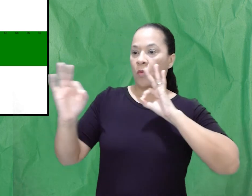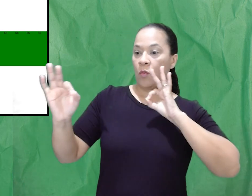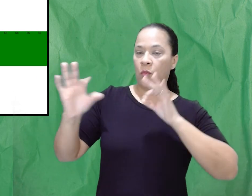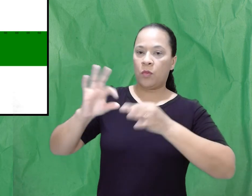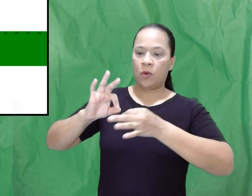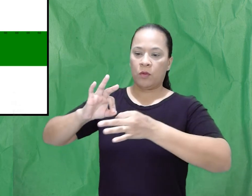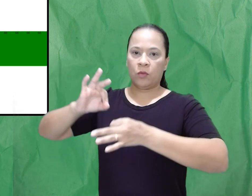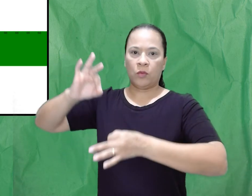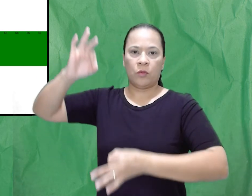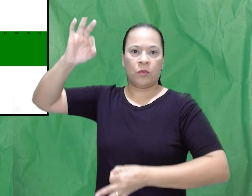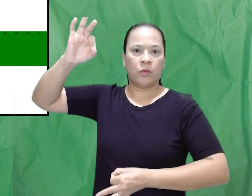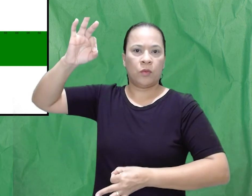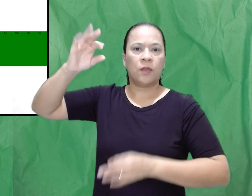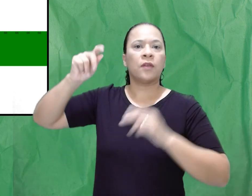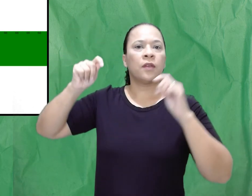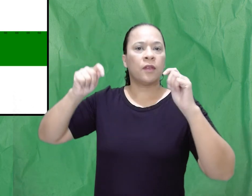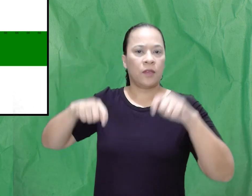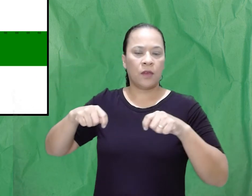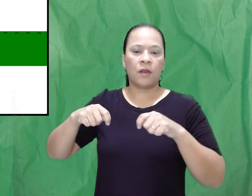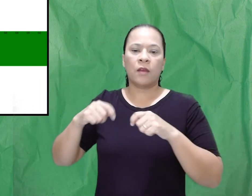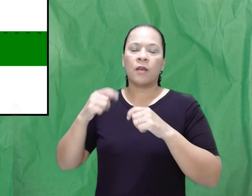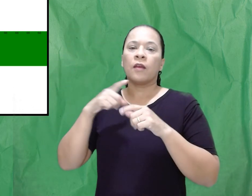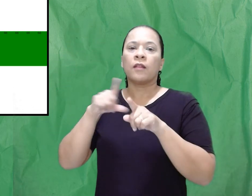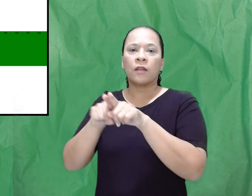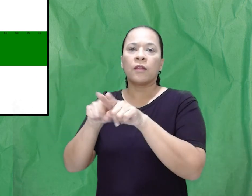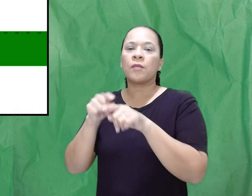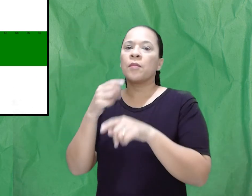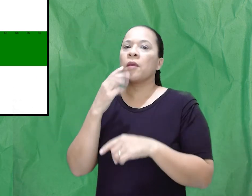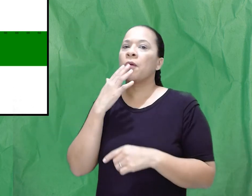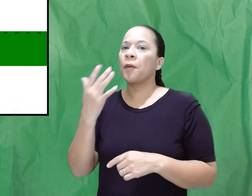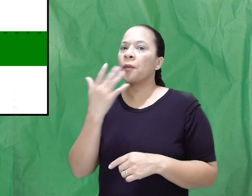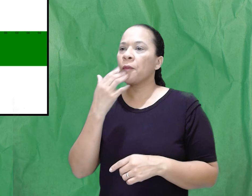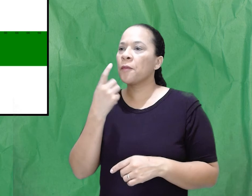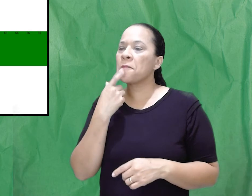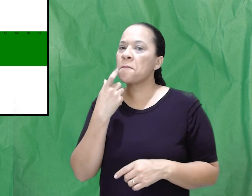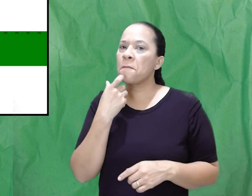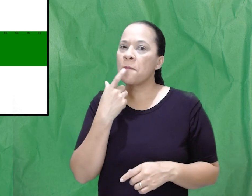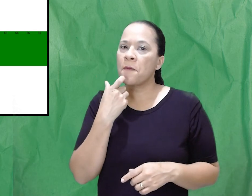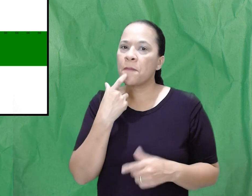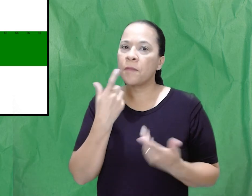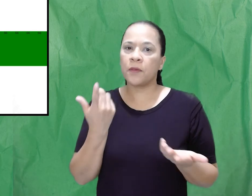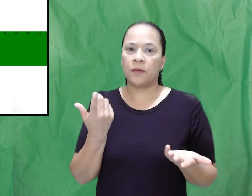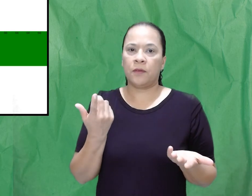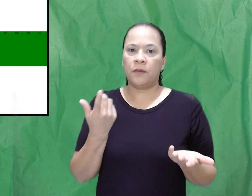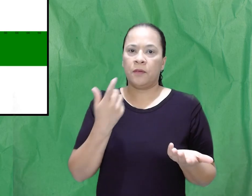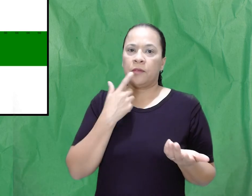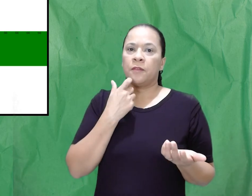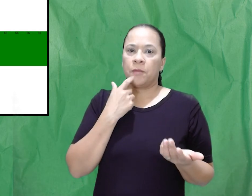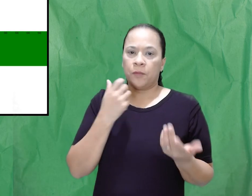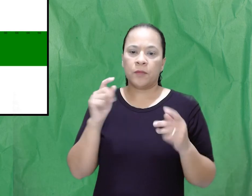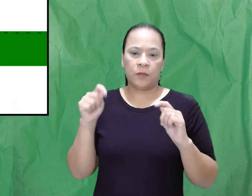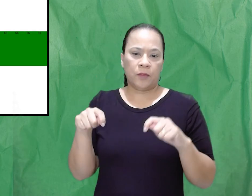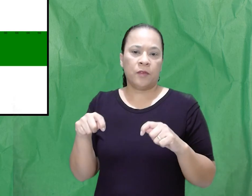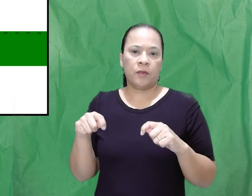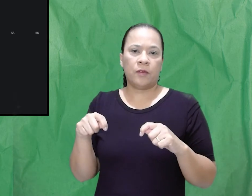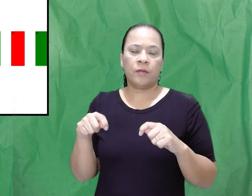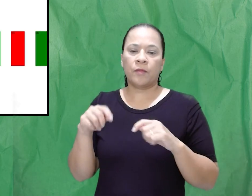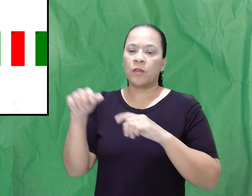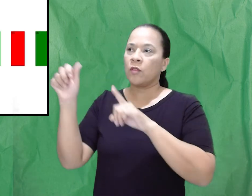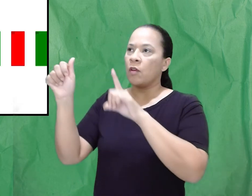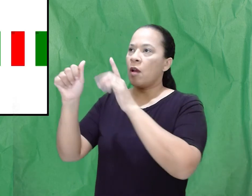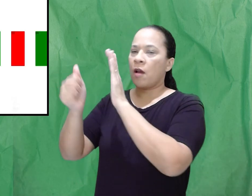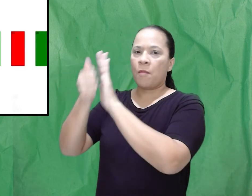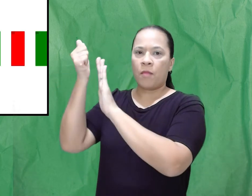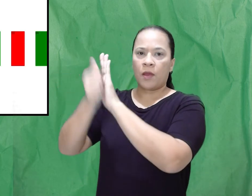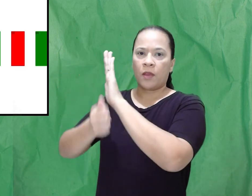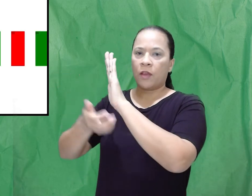defini a cor do fundo como vermelha, como eu mencionei anteriormente. Vamos apagar essa aqui.